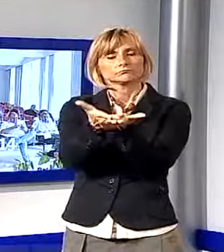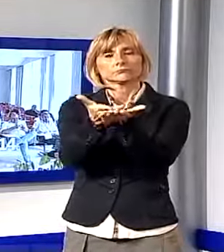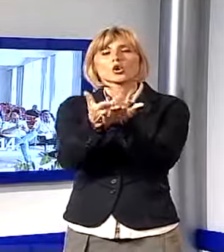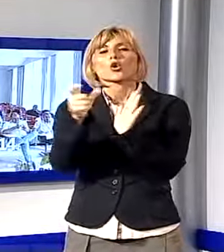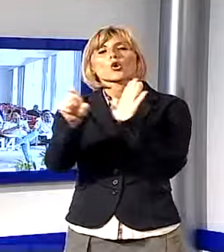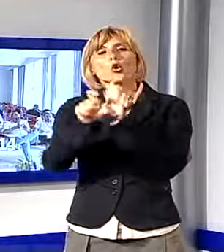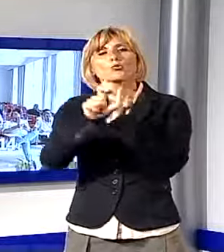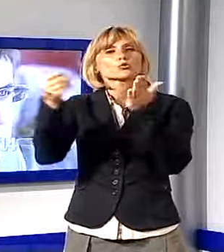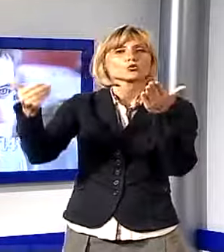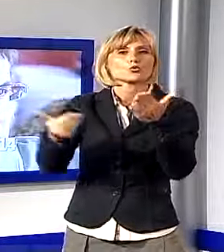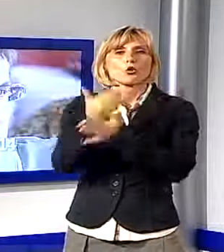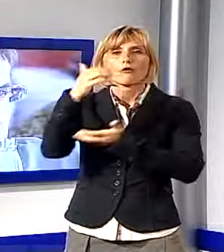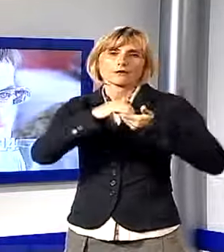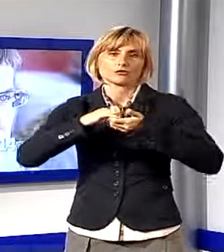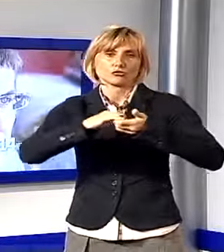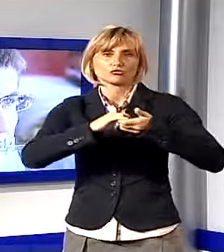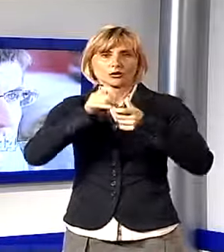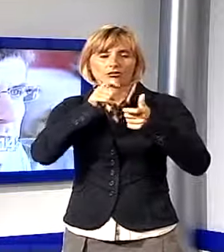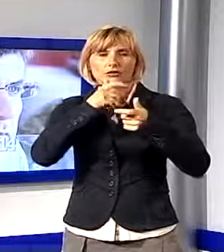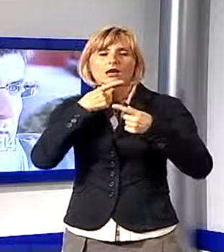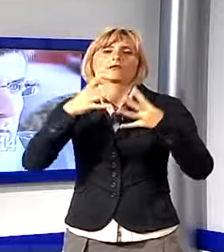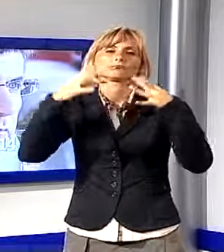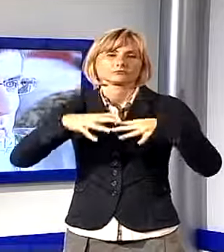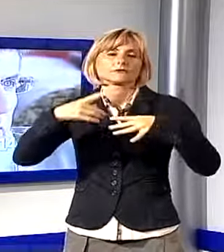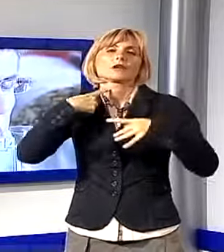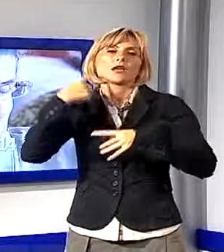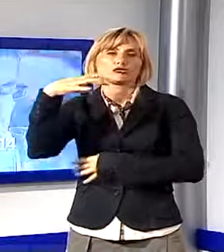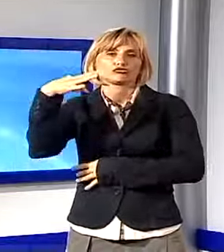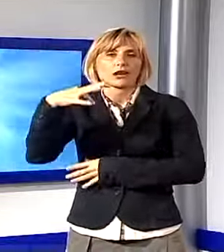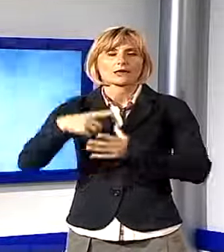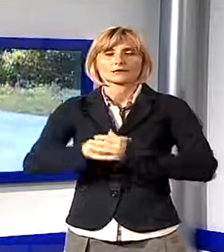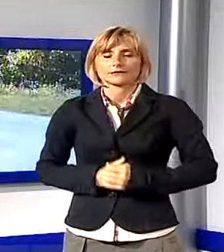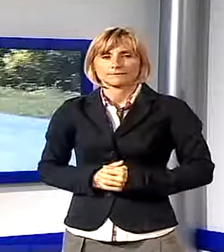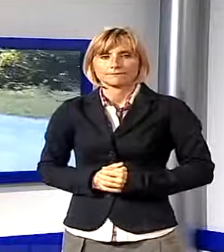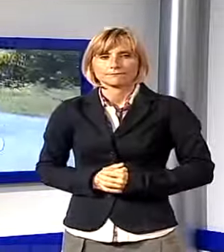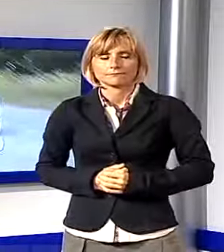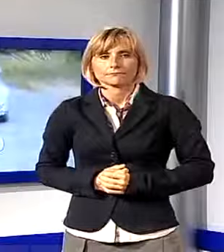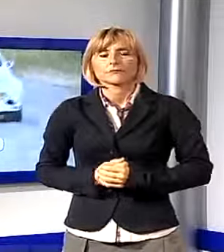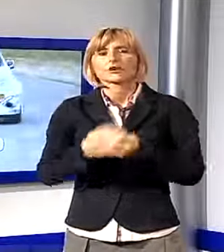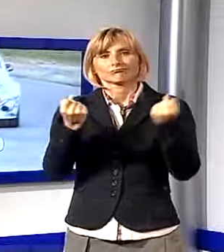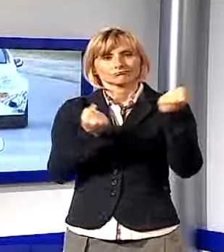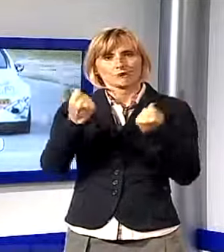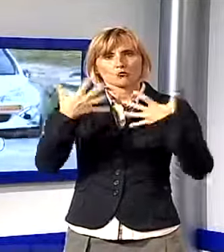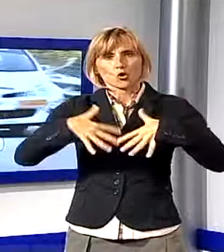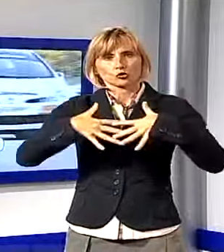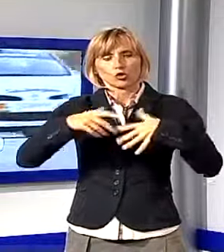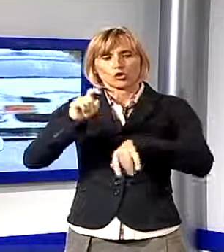nuova società che disputerà il campionato di eccellenza. I motori, 12 ore il ciocco, tutto pronto. Domenica